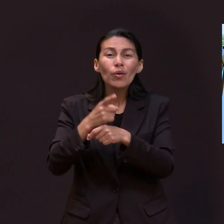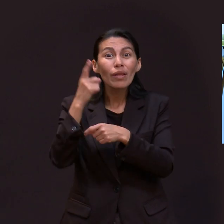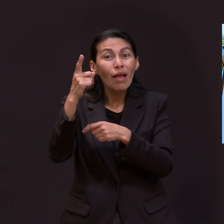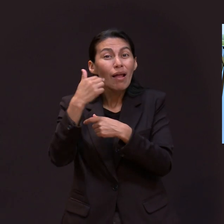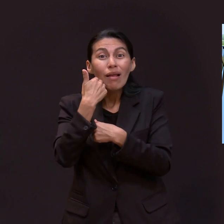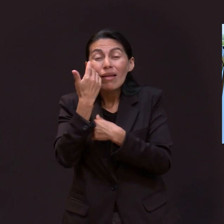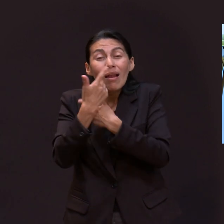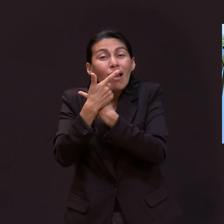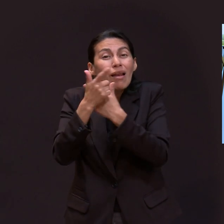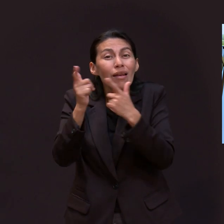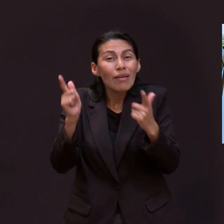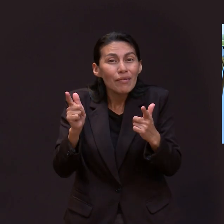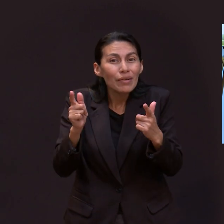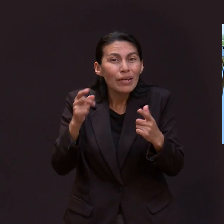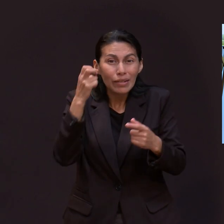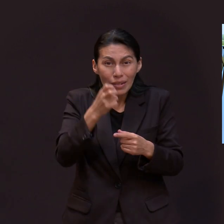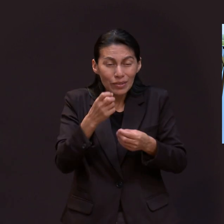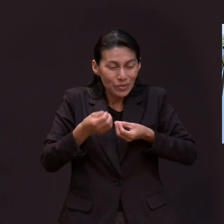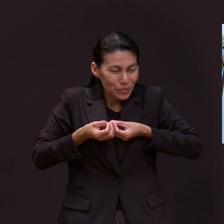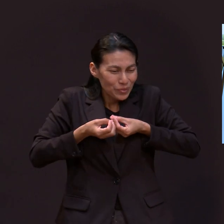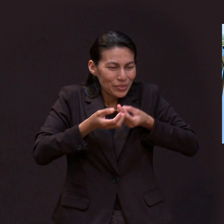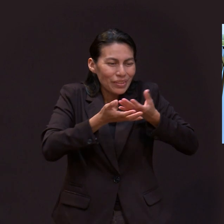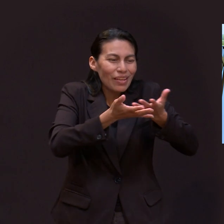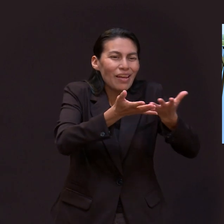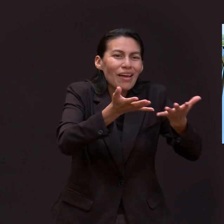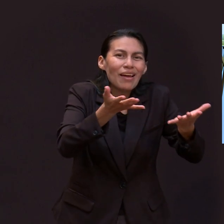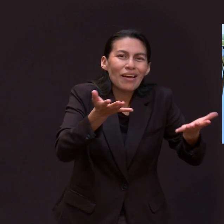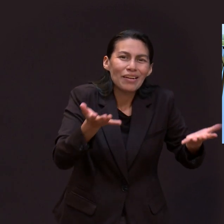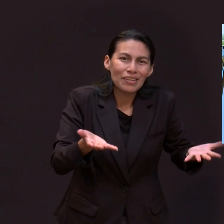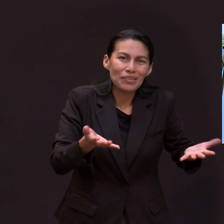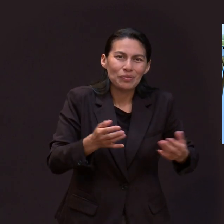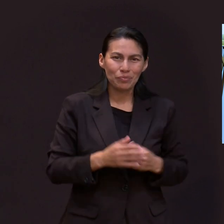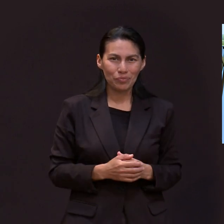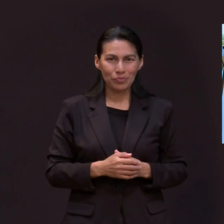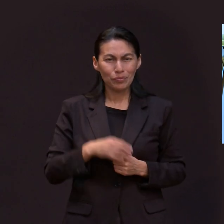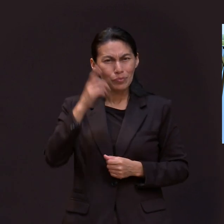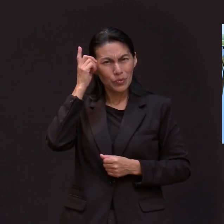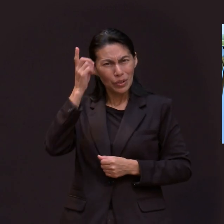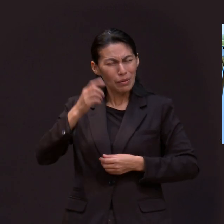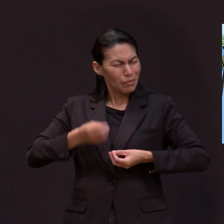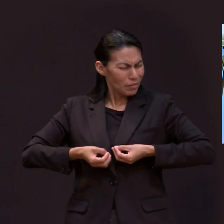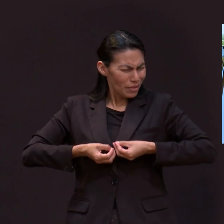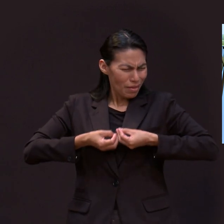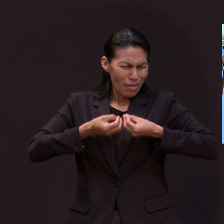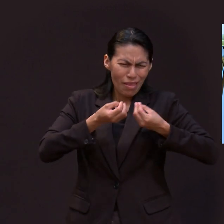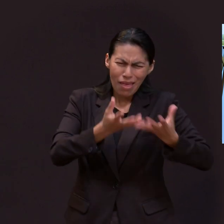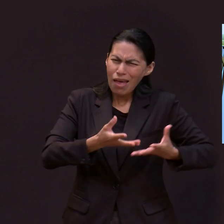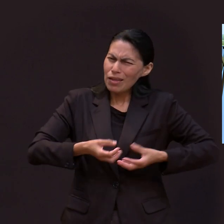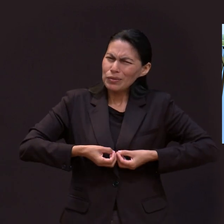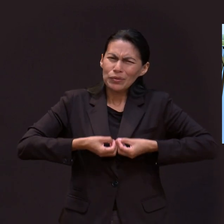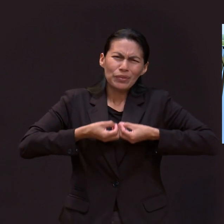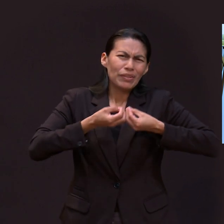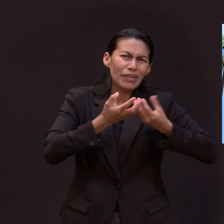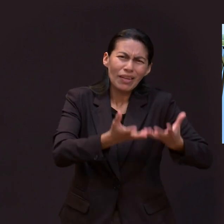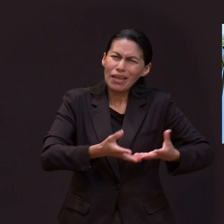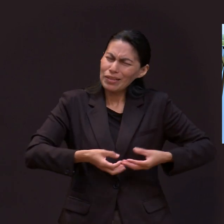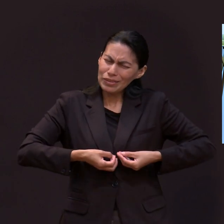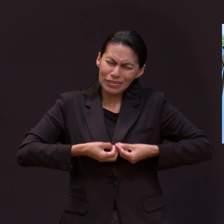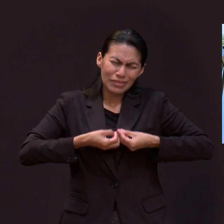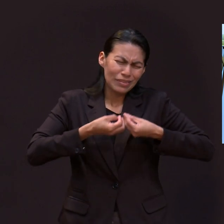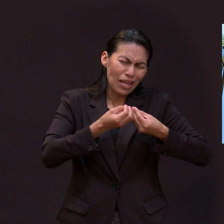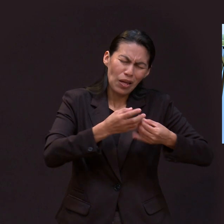conforme a su voluntad y te lo dará en abundancia porque dios es dadivoso